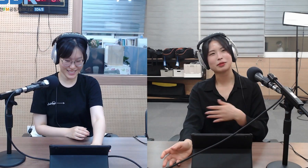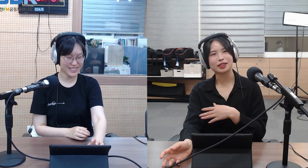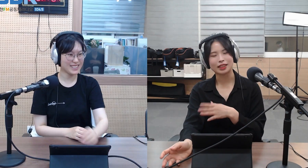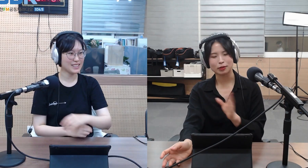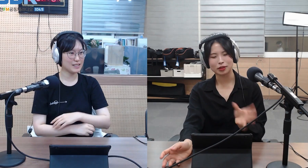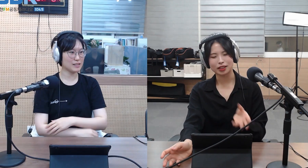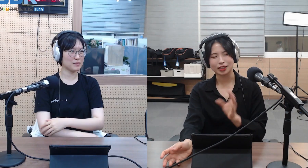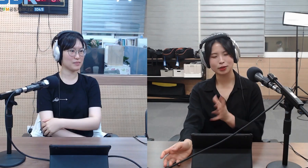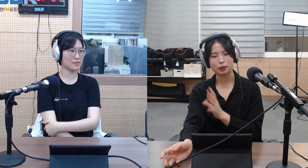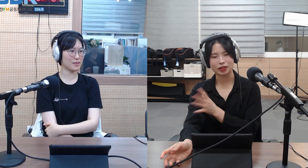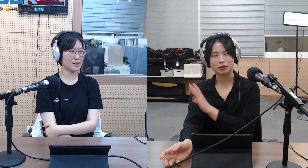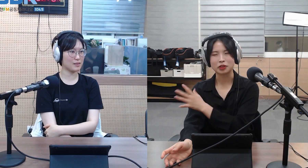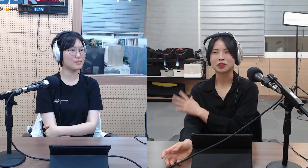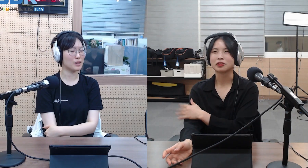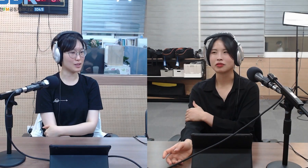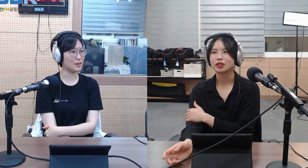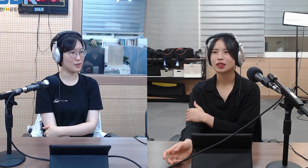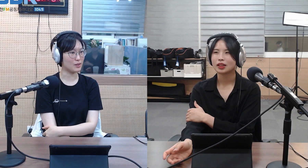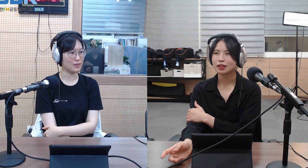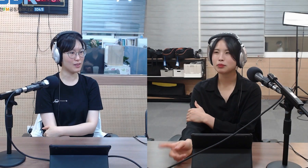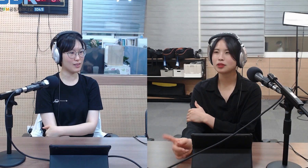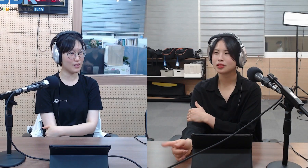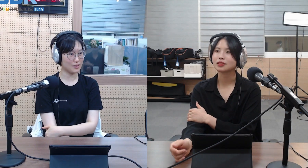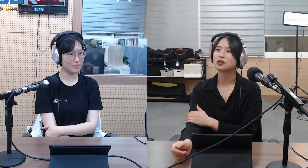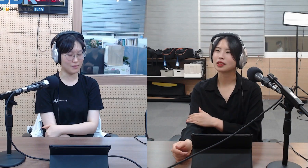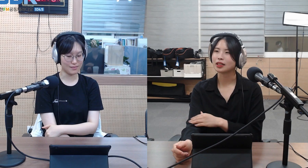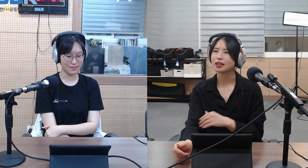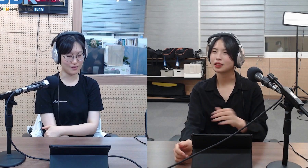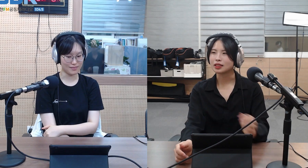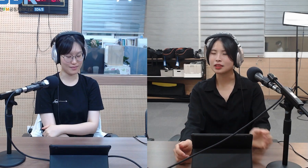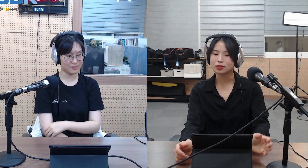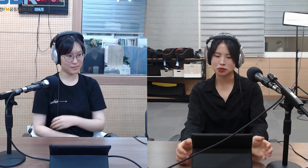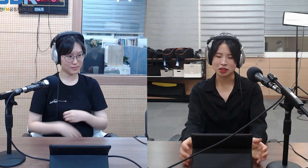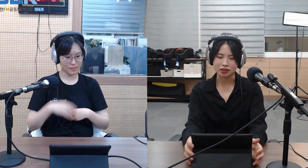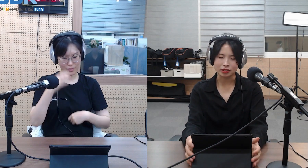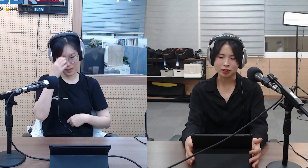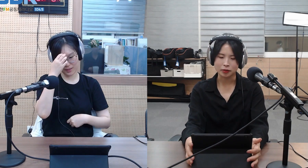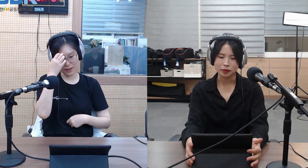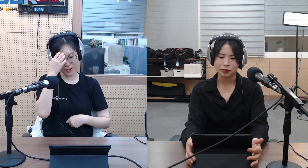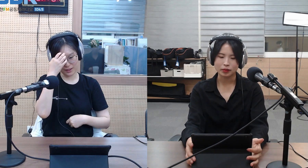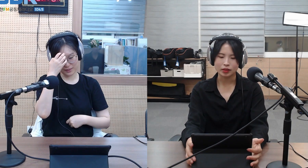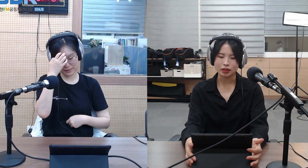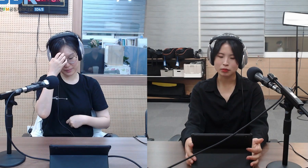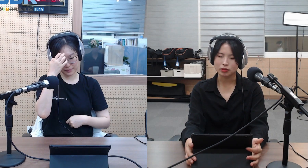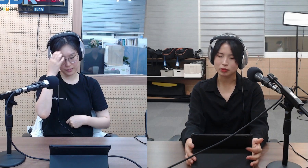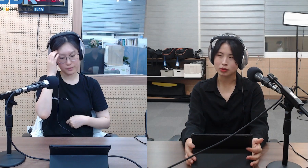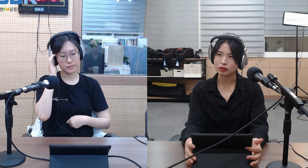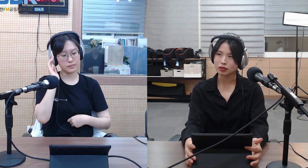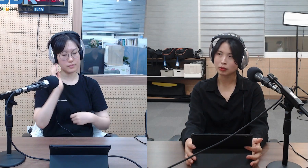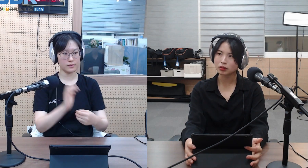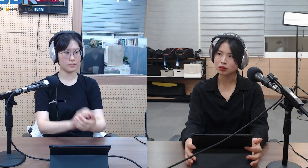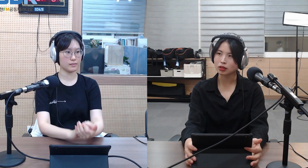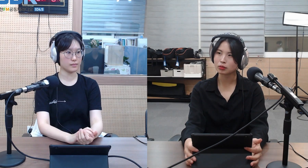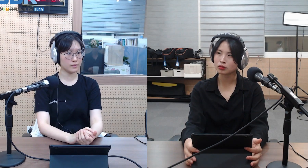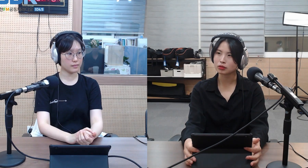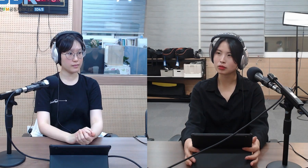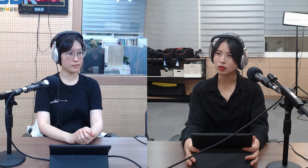이게 노래가 계속 바뀌면 맞아요. 한 번 들은 거라 잊을 수가 있어요. 네. 네, 한 번 더 해보고